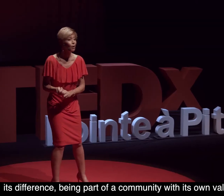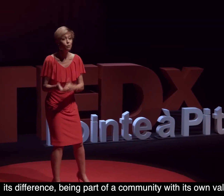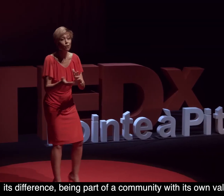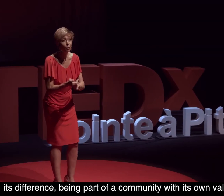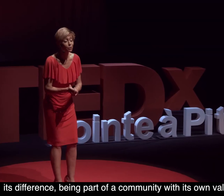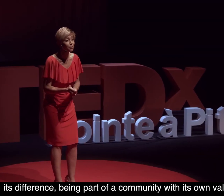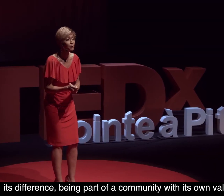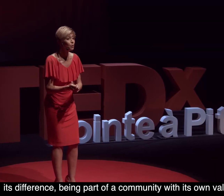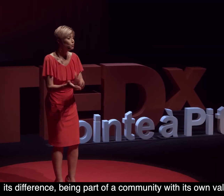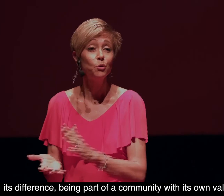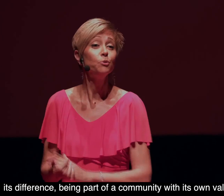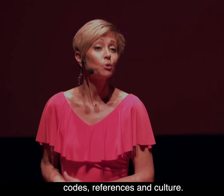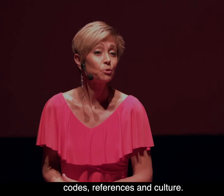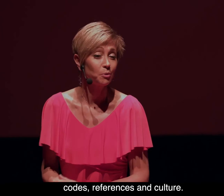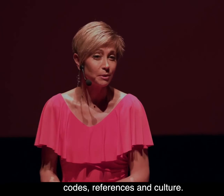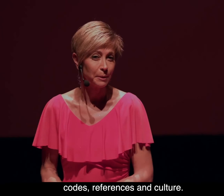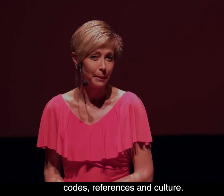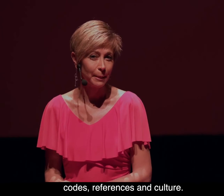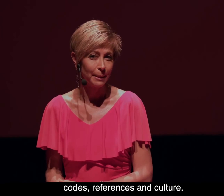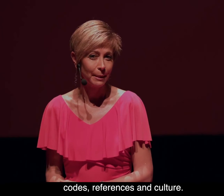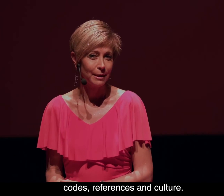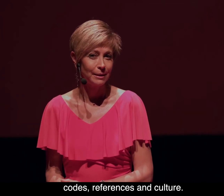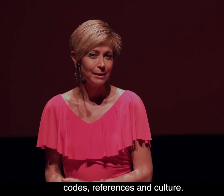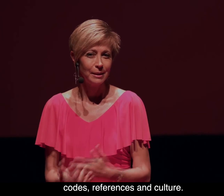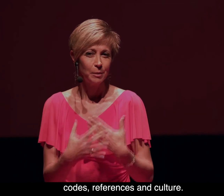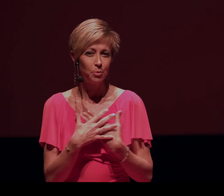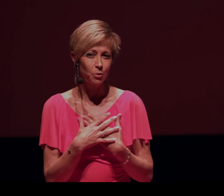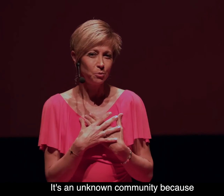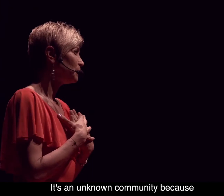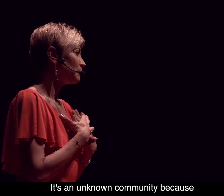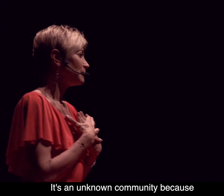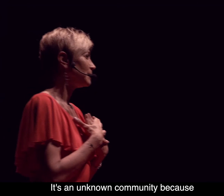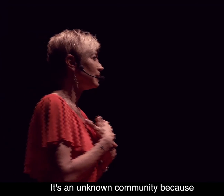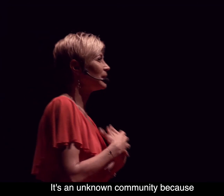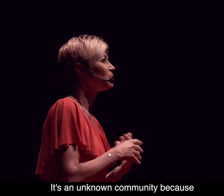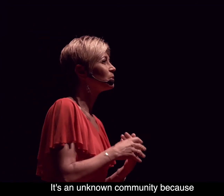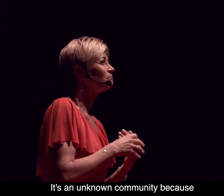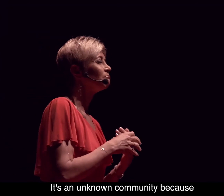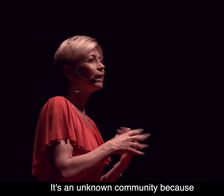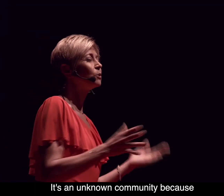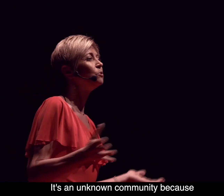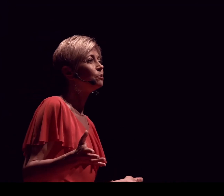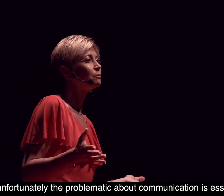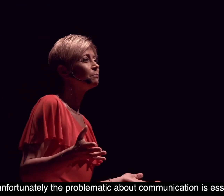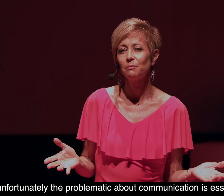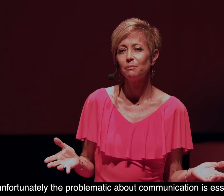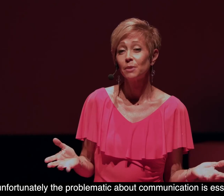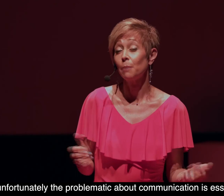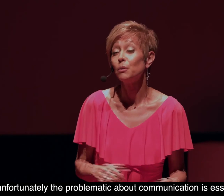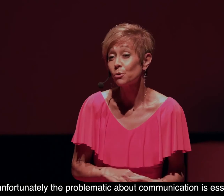une langue, une culture sourde. Pour nous, c'est un monde inconnu, car malheureusement,